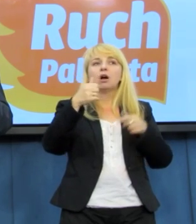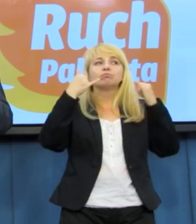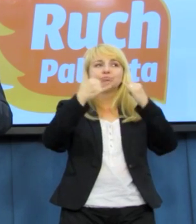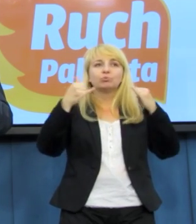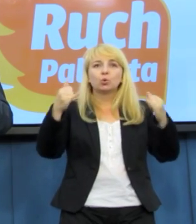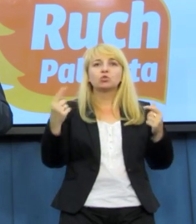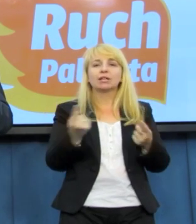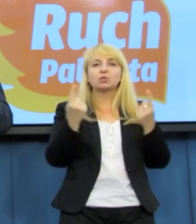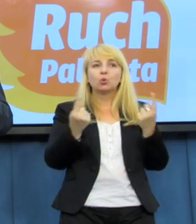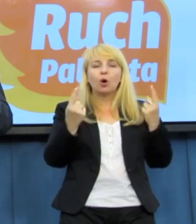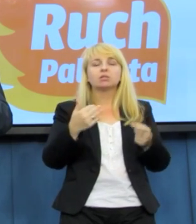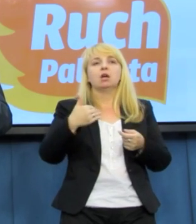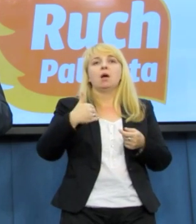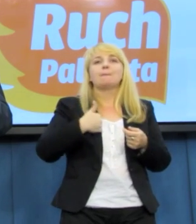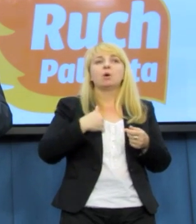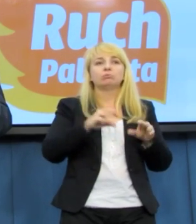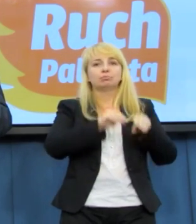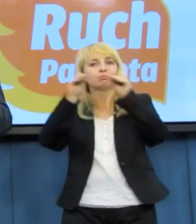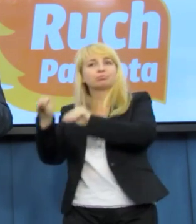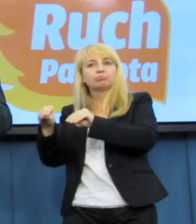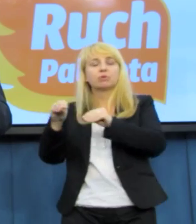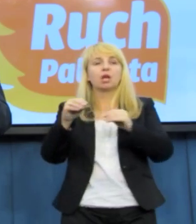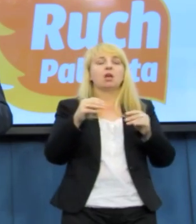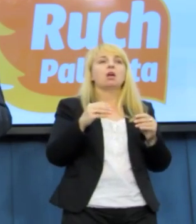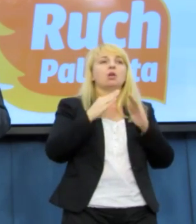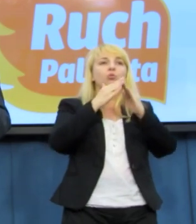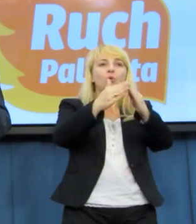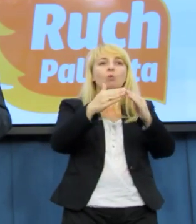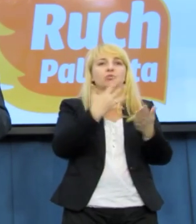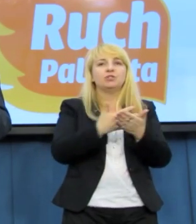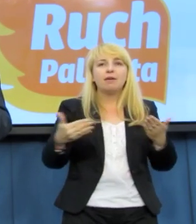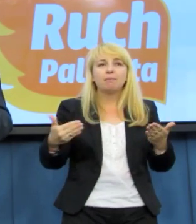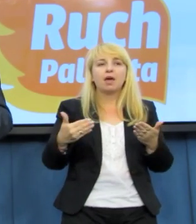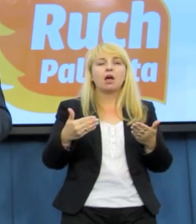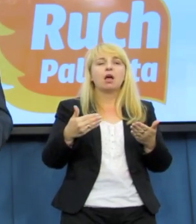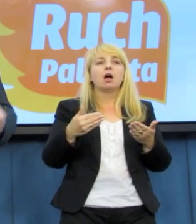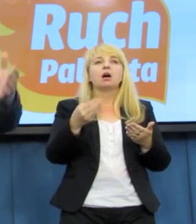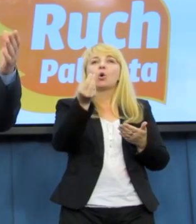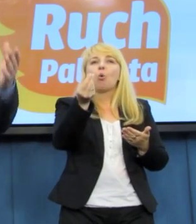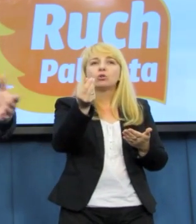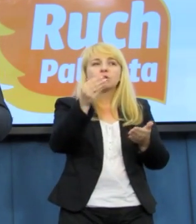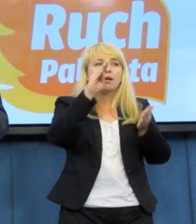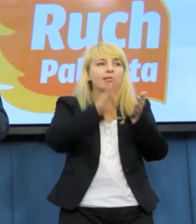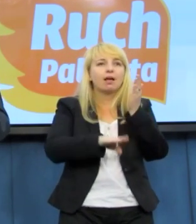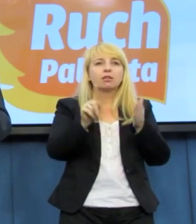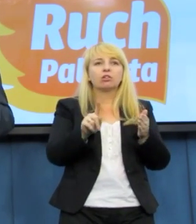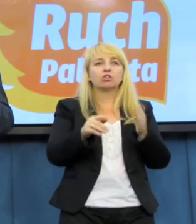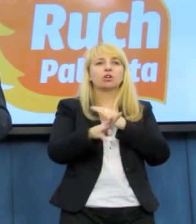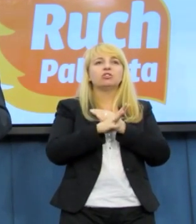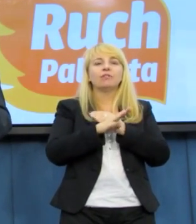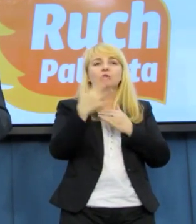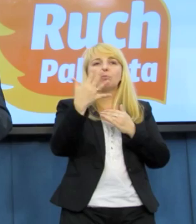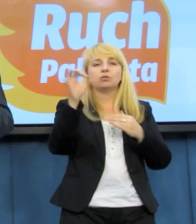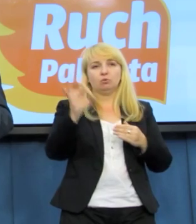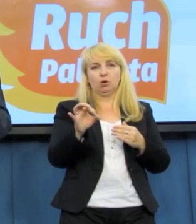przekazano nieruchomości z bonifikatą większą niż 95%. Pytam się, czy jest ktoś w Polsce, co